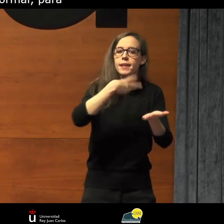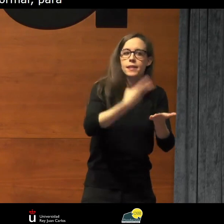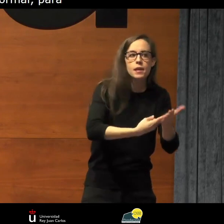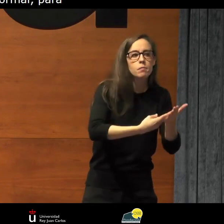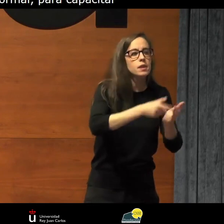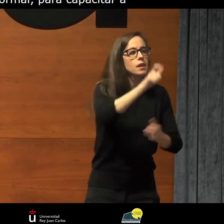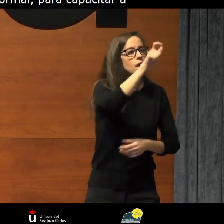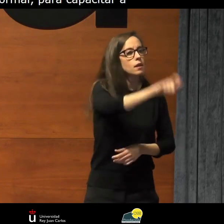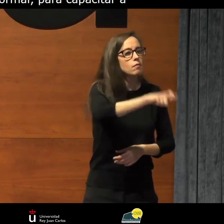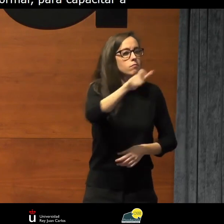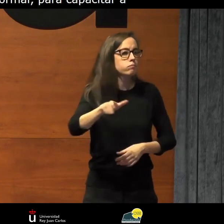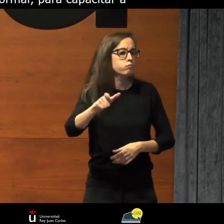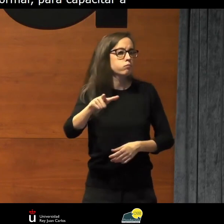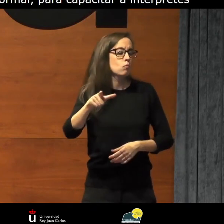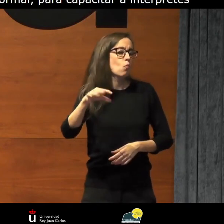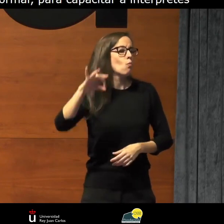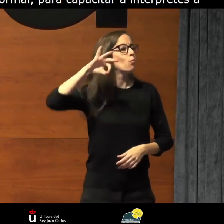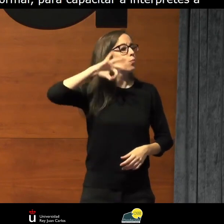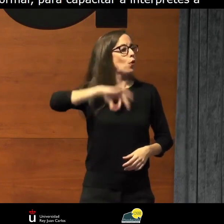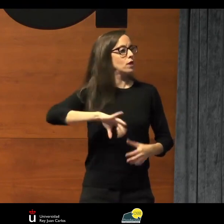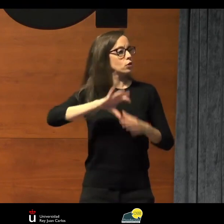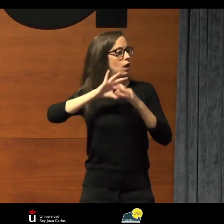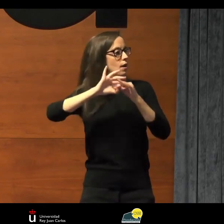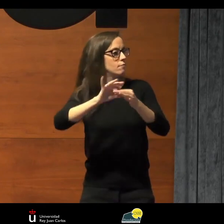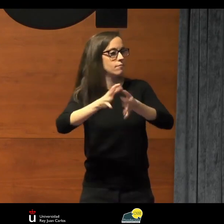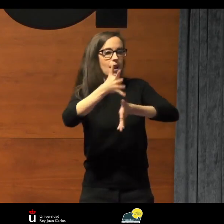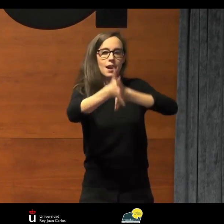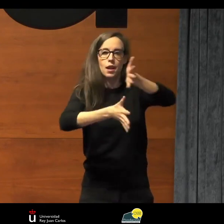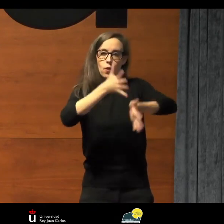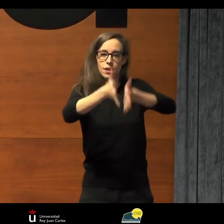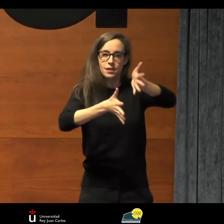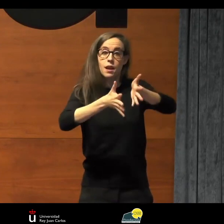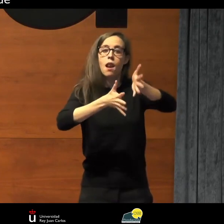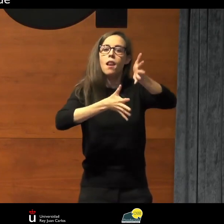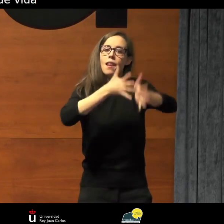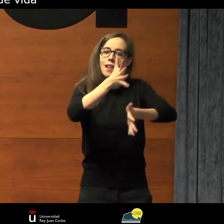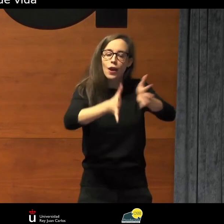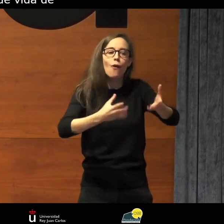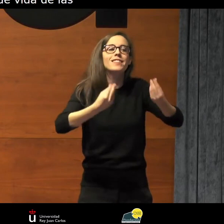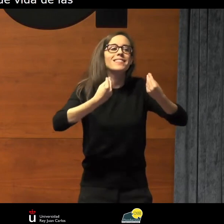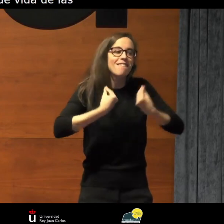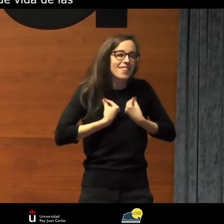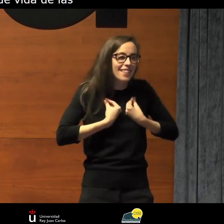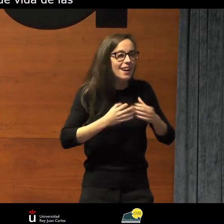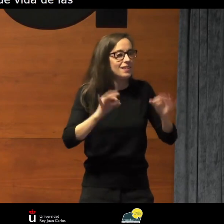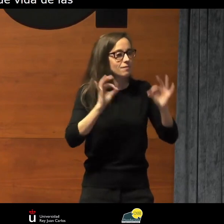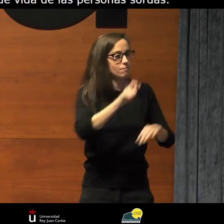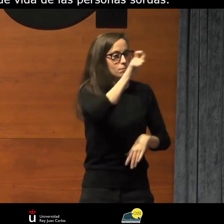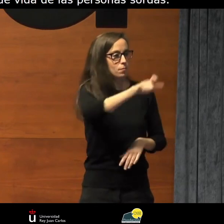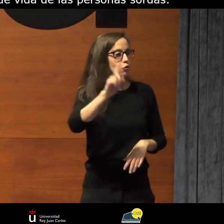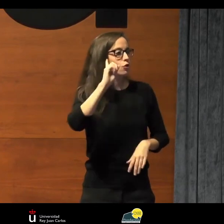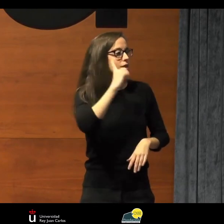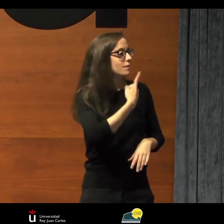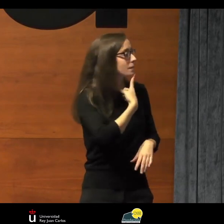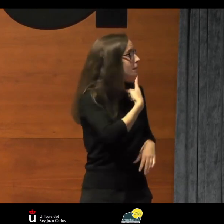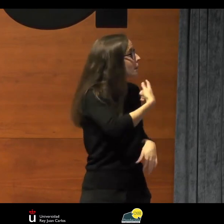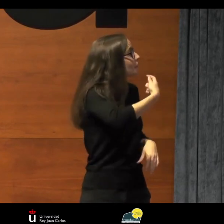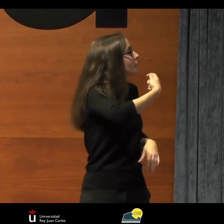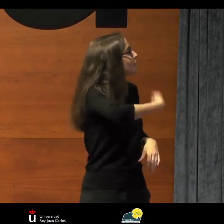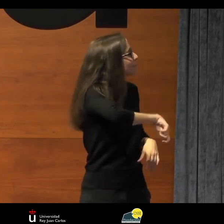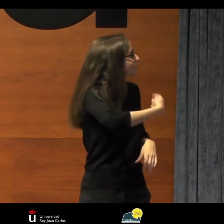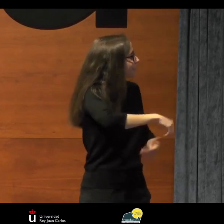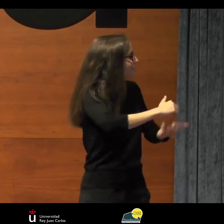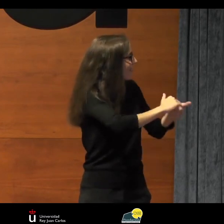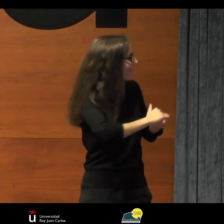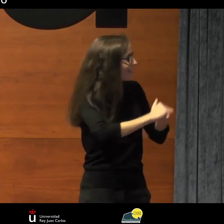profesionales en esta lengua de vida, en las personas sordas. Presidente de la CENSE, querido